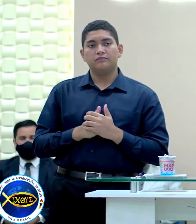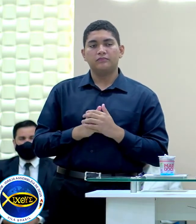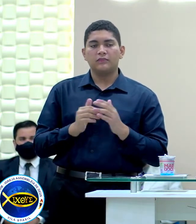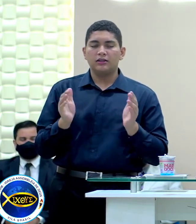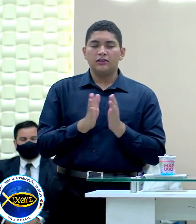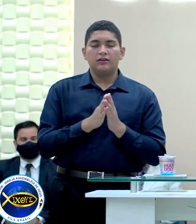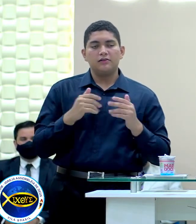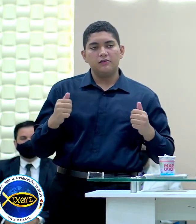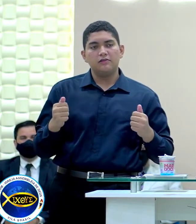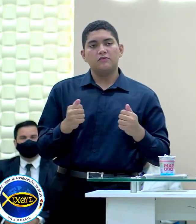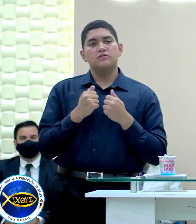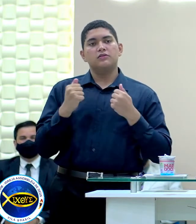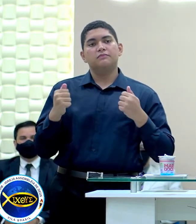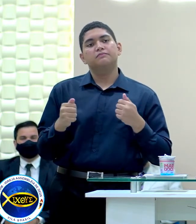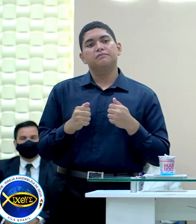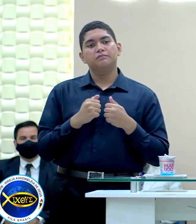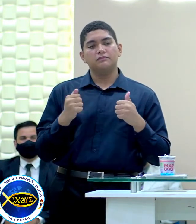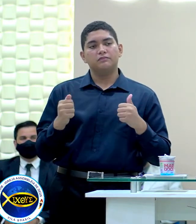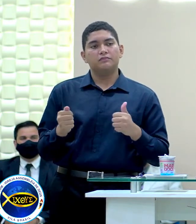Aleluia!